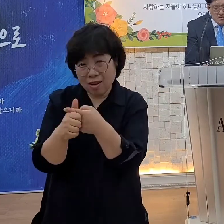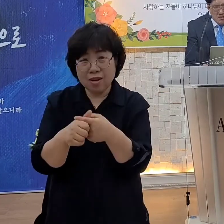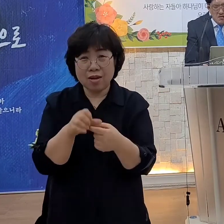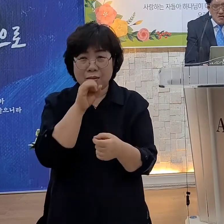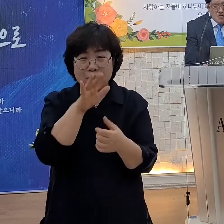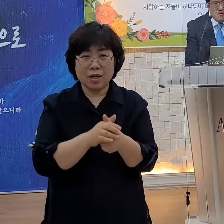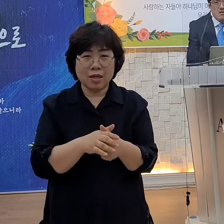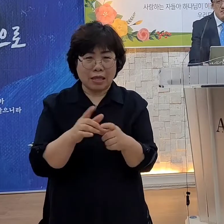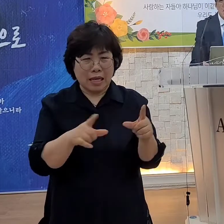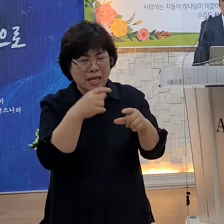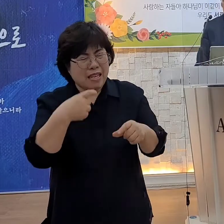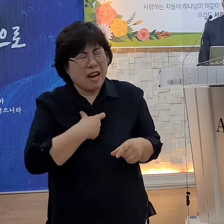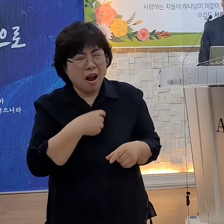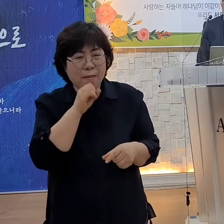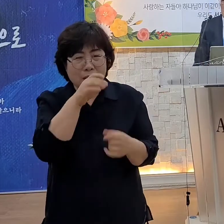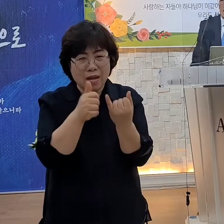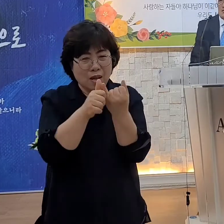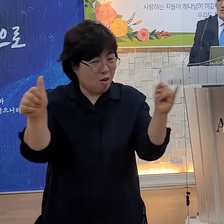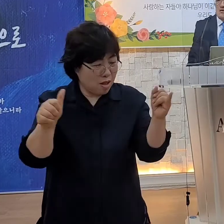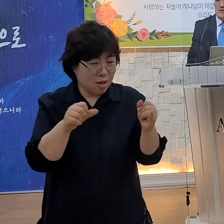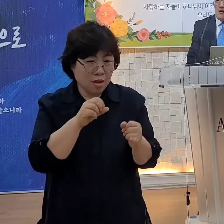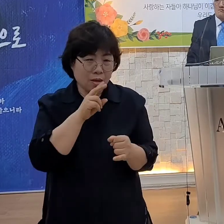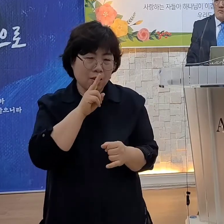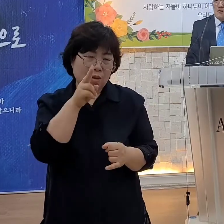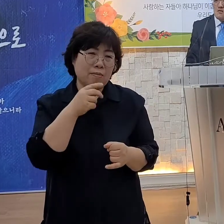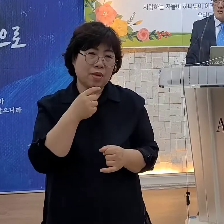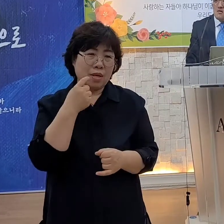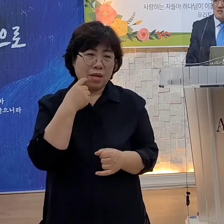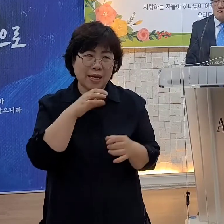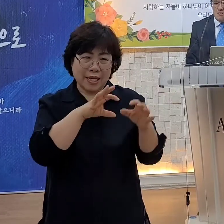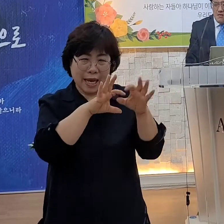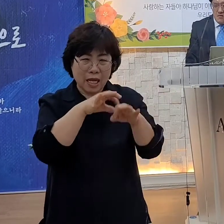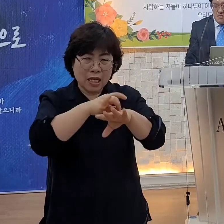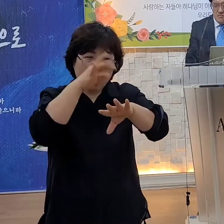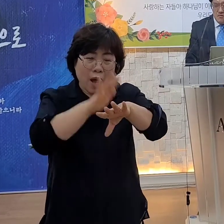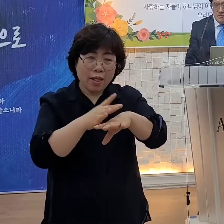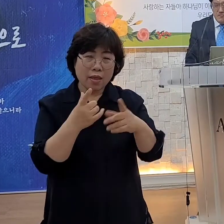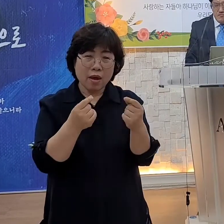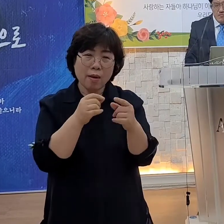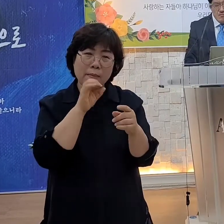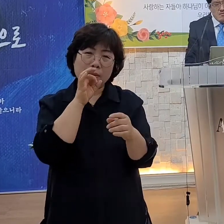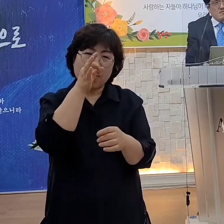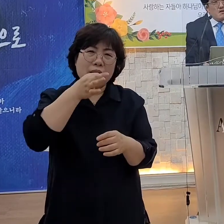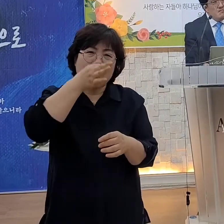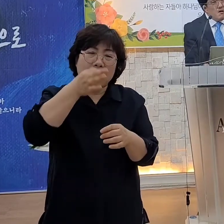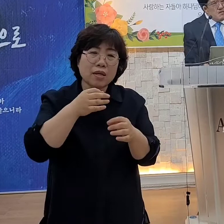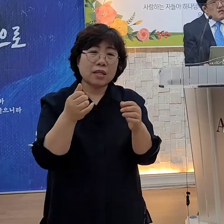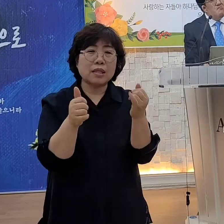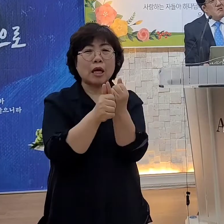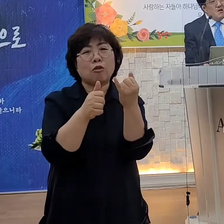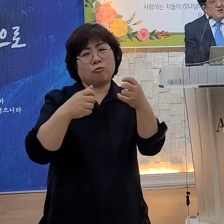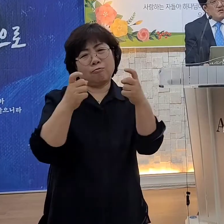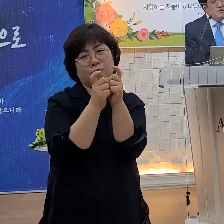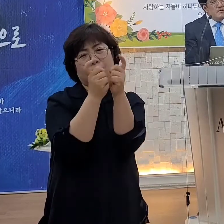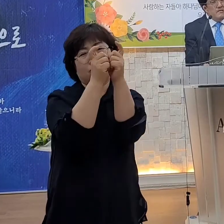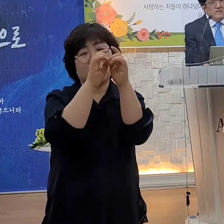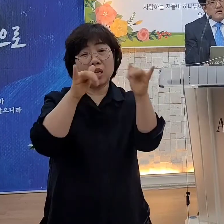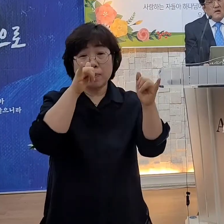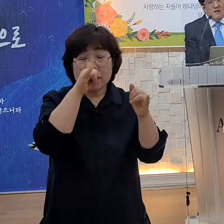안 산다느니, 뭐, 이혼한다느니 막, 입에 달고 막 싸우는 사람도 있습니다. 네, 막 그러다